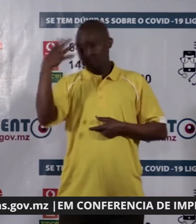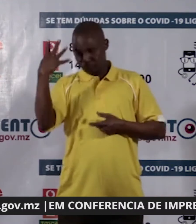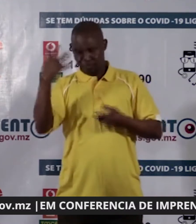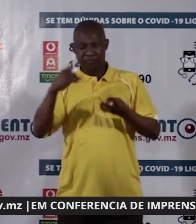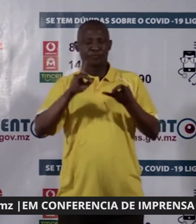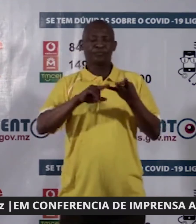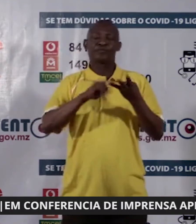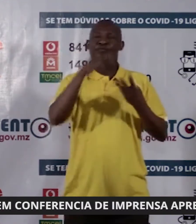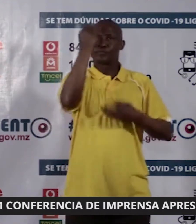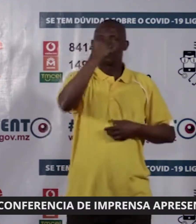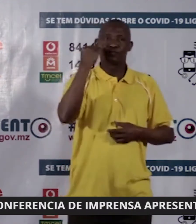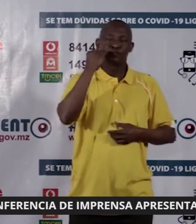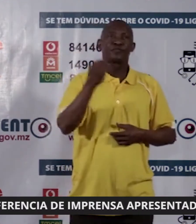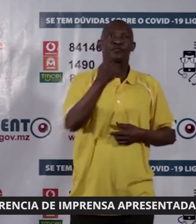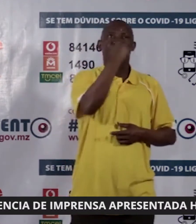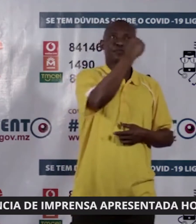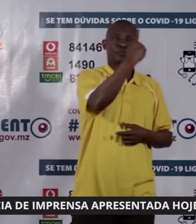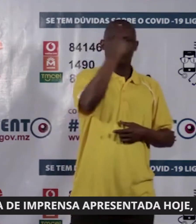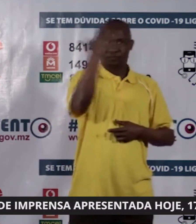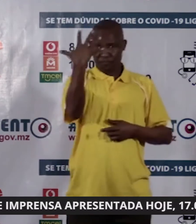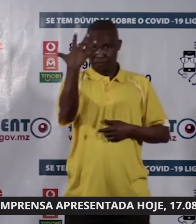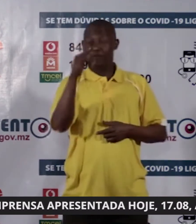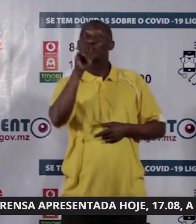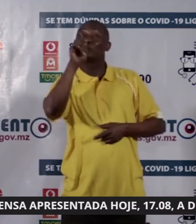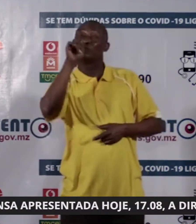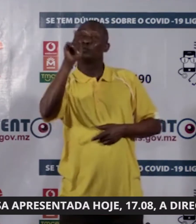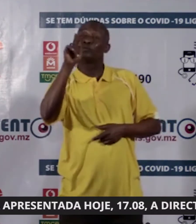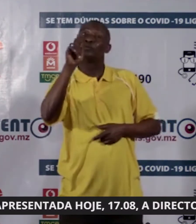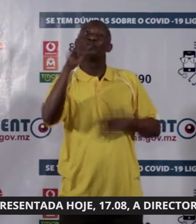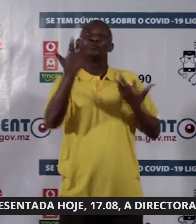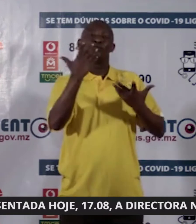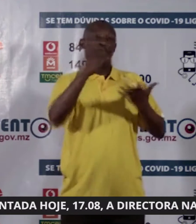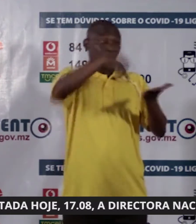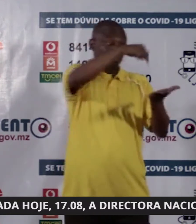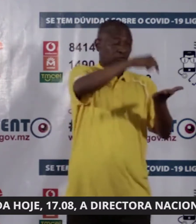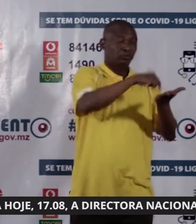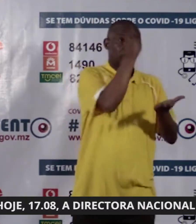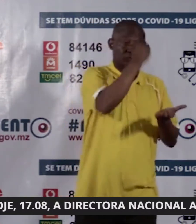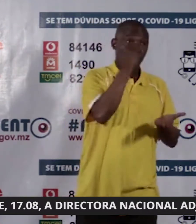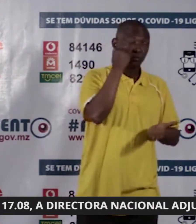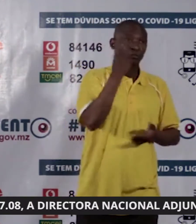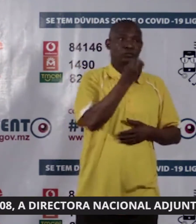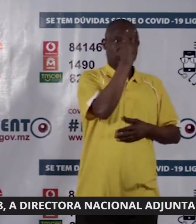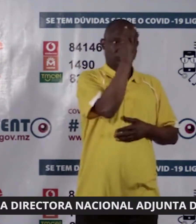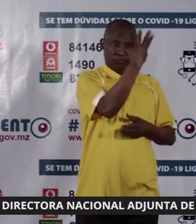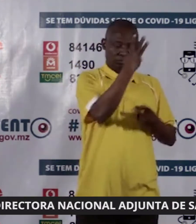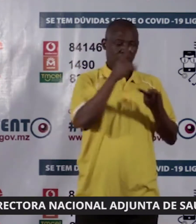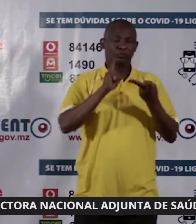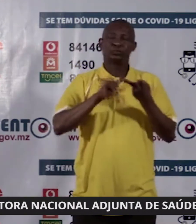de Manica, sendo 3 na cidade de Chimoio, 5 no distrito de Mussurize e 7 no distrito